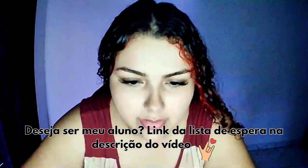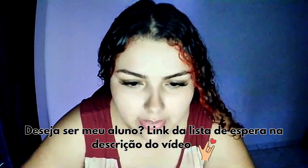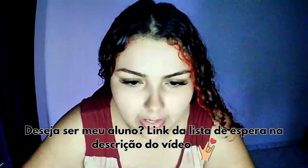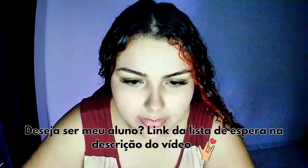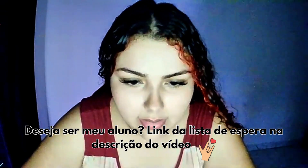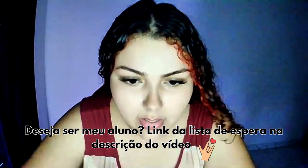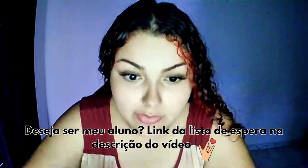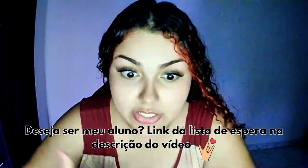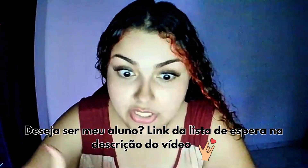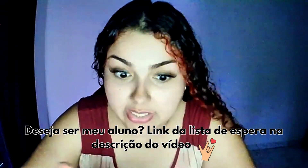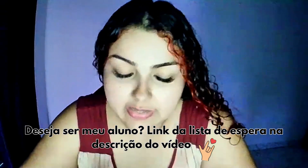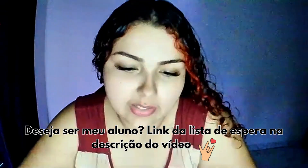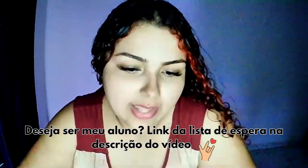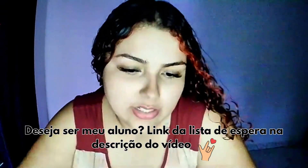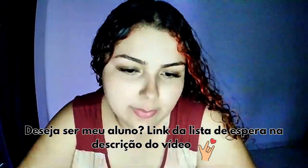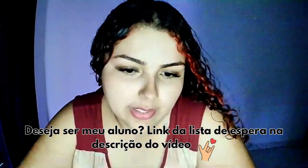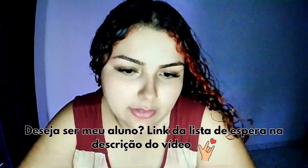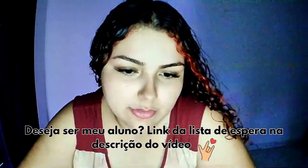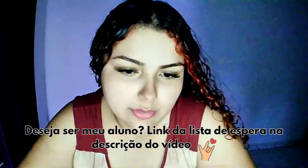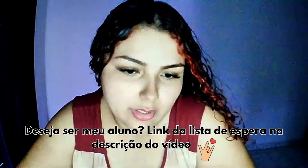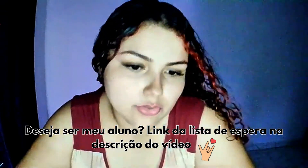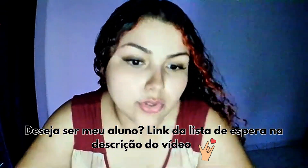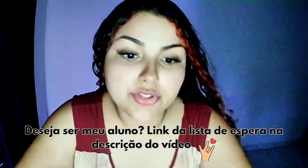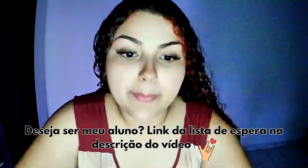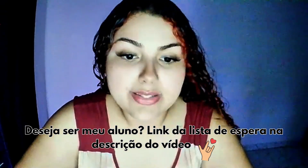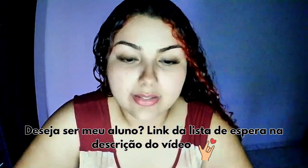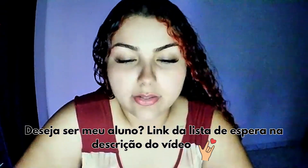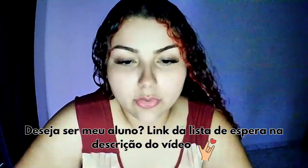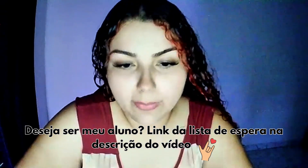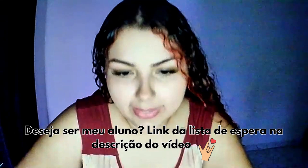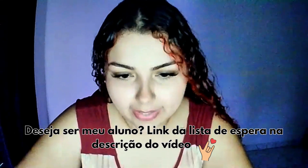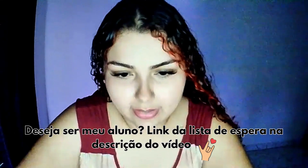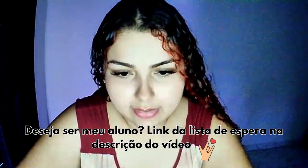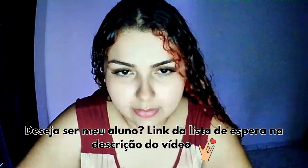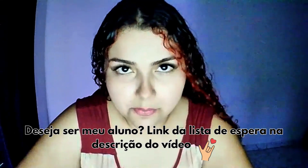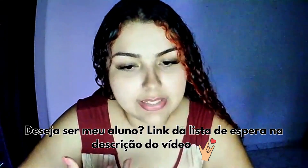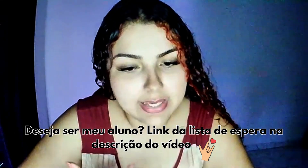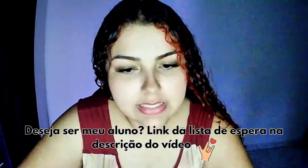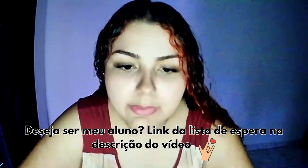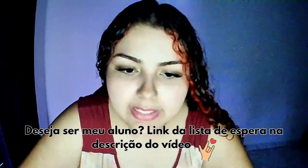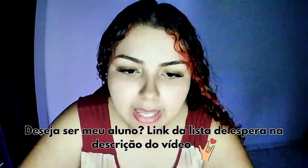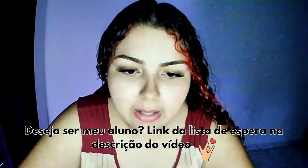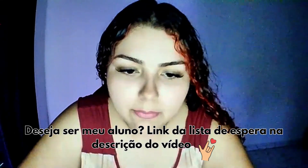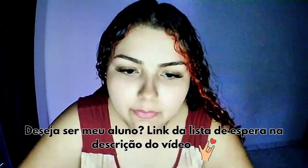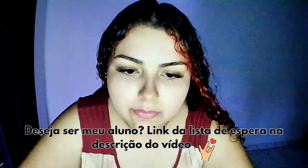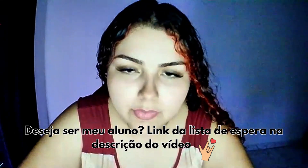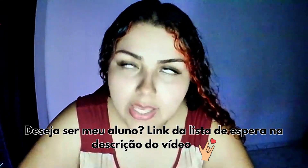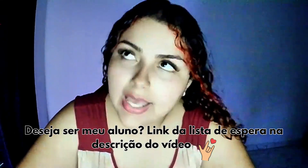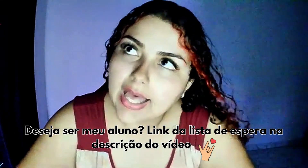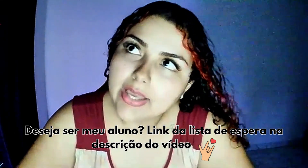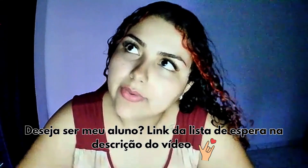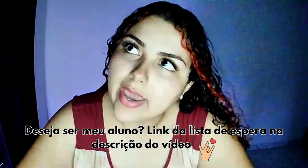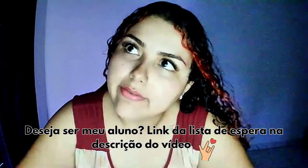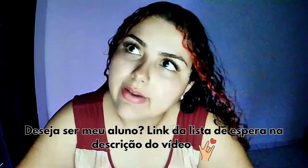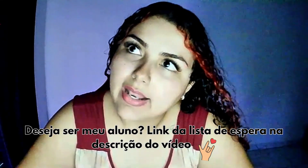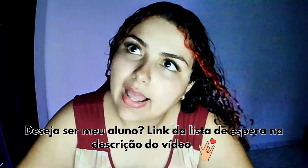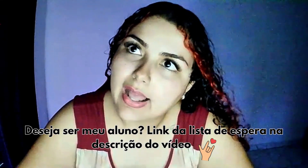os sinais. Então, a gente tem estratégias para isso. Eu estou te apresentando uma delas. Você explicar. Ah, eu quero